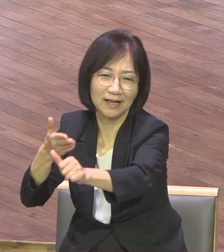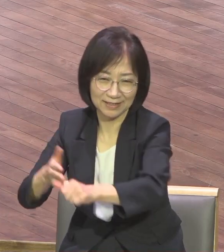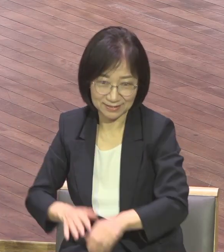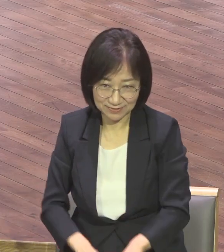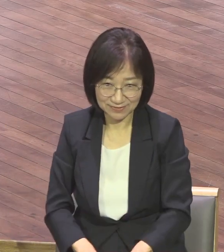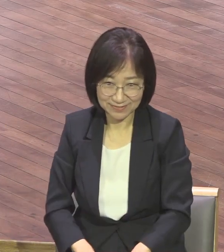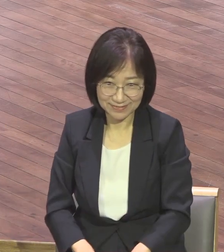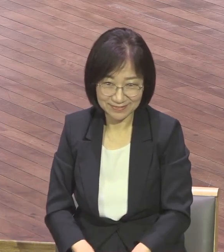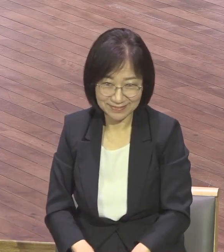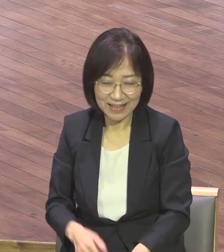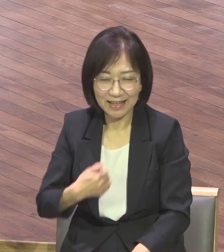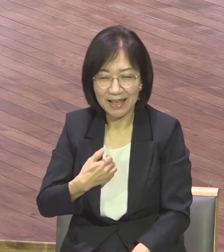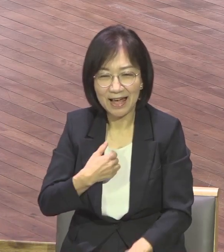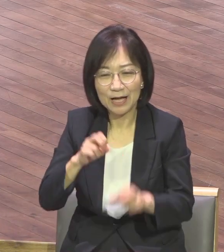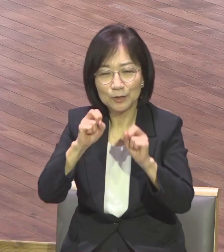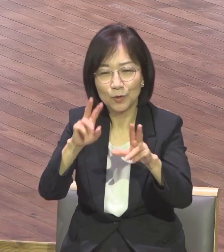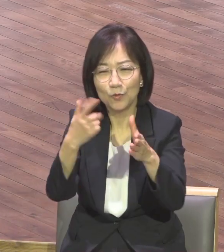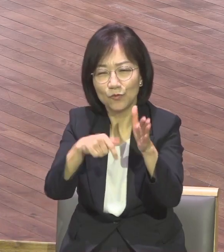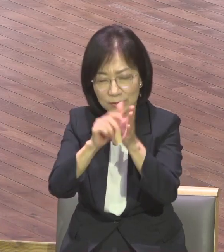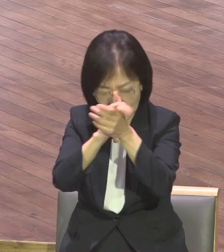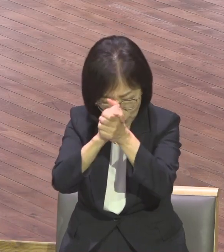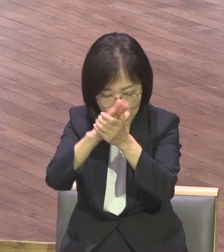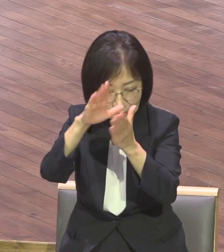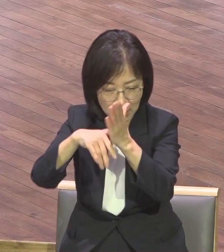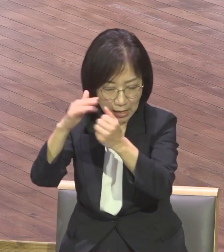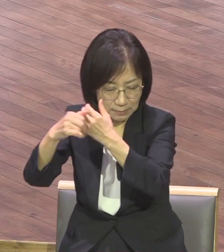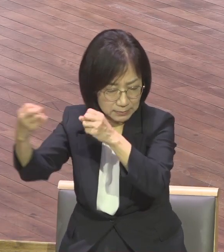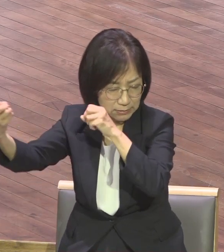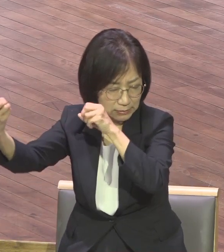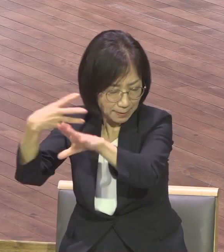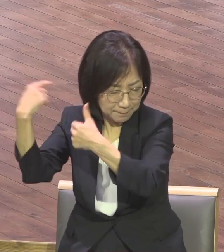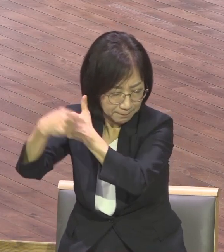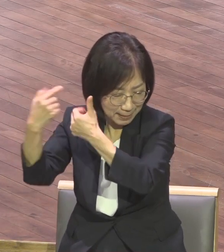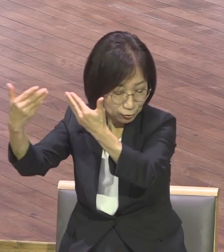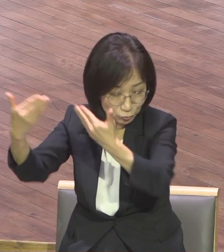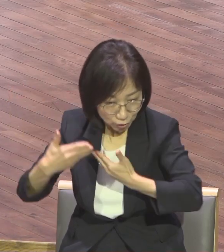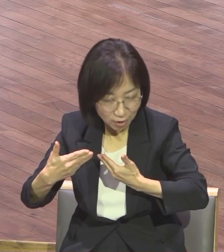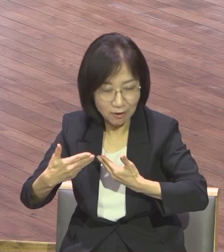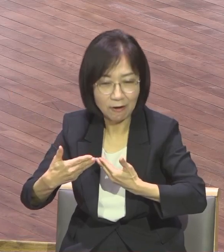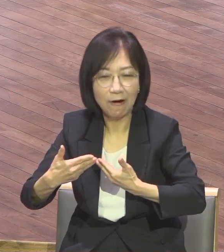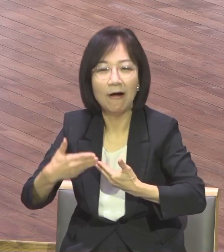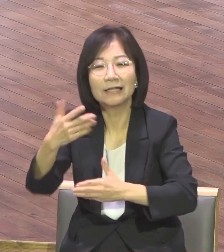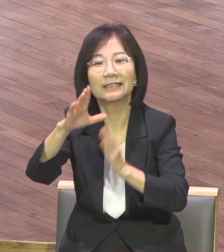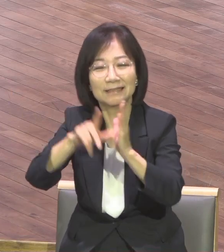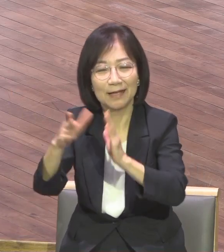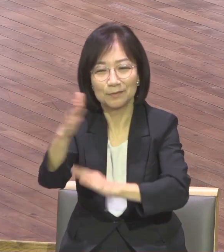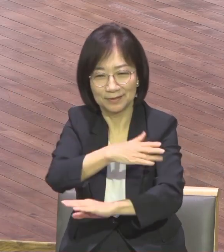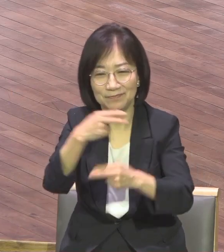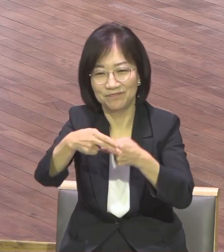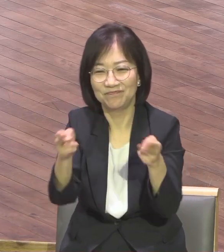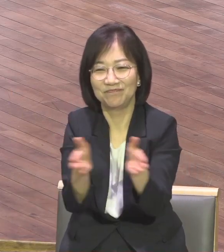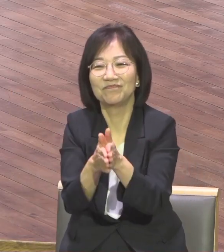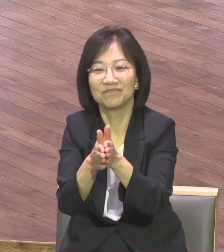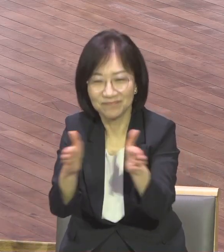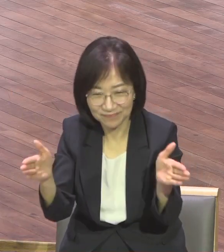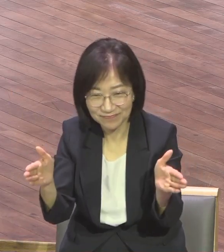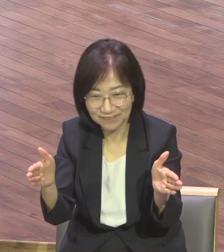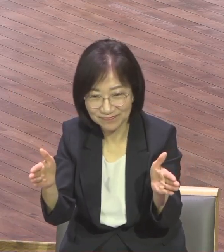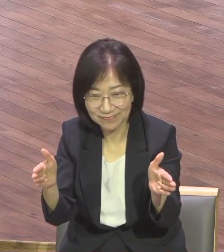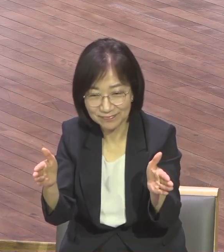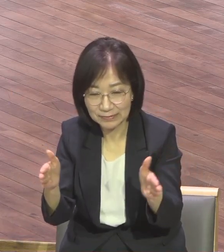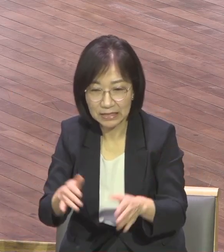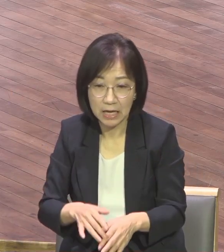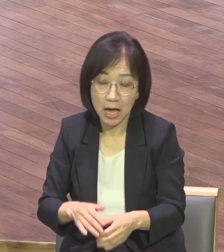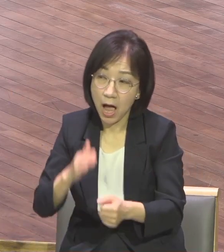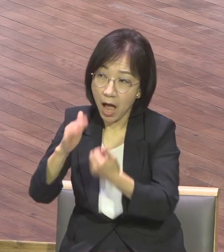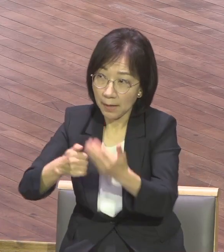고쳐주십니다. 가르쳐주신다고요. 어? 왜 그 기도를 하지 않고 자꾸 인본주의를 서냐